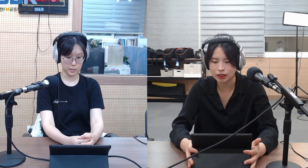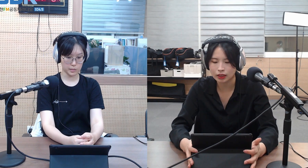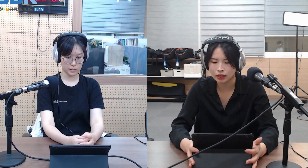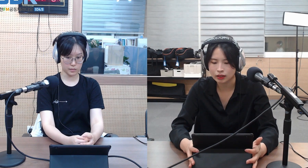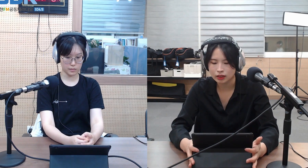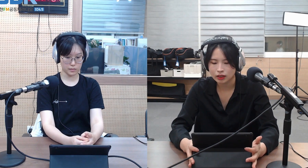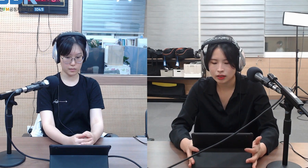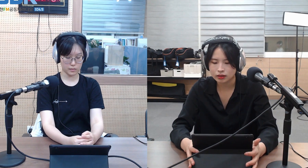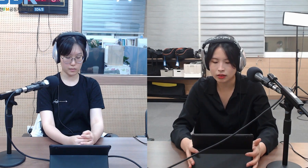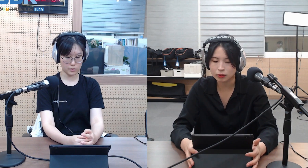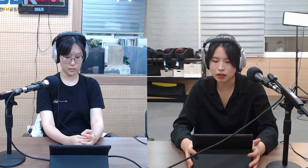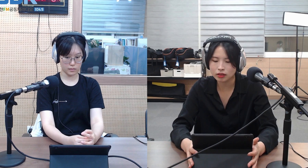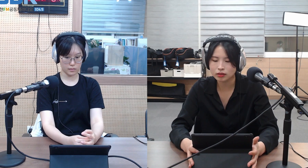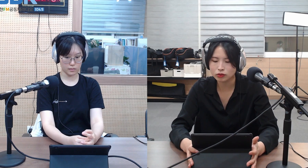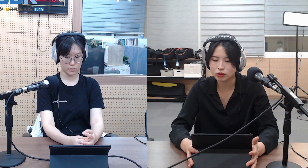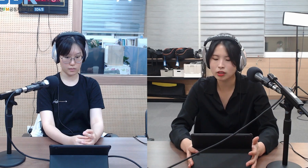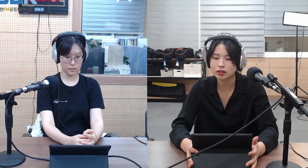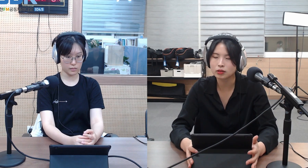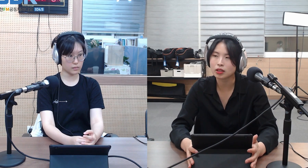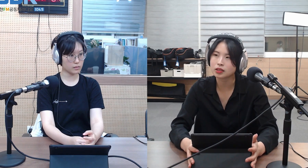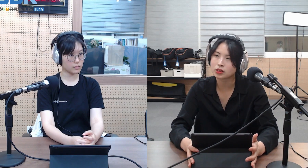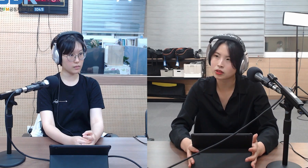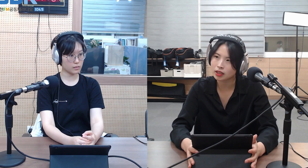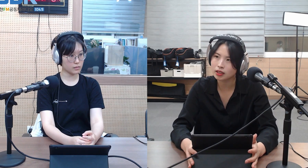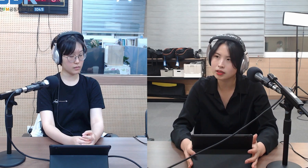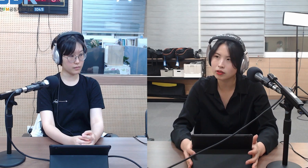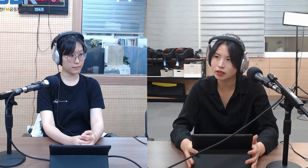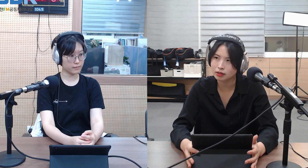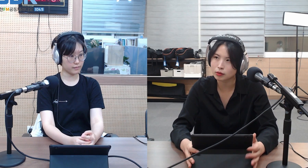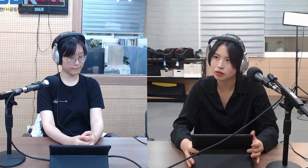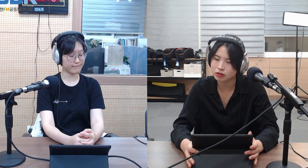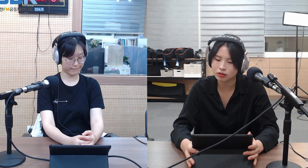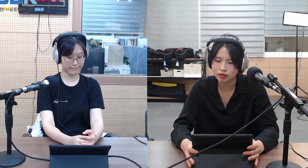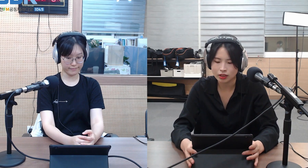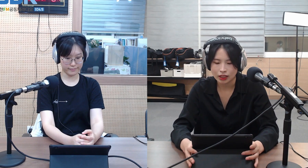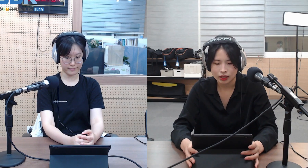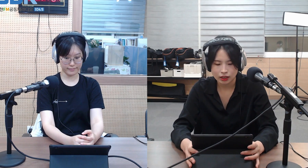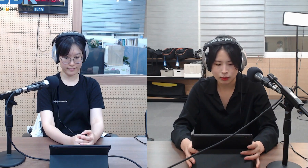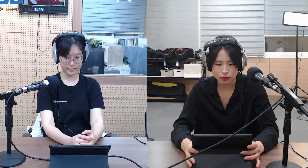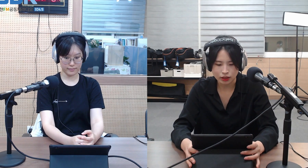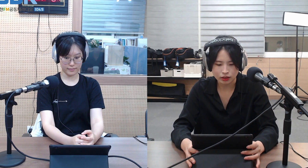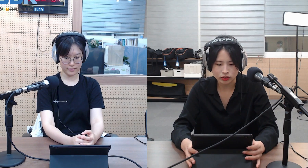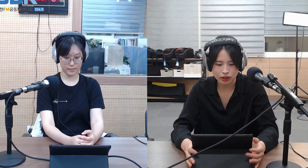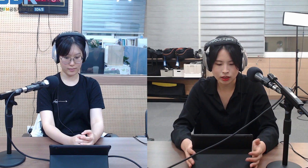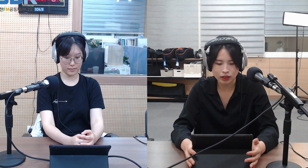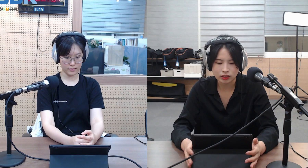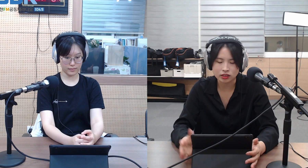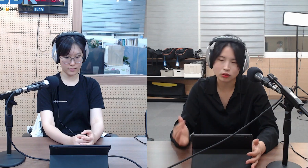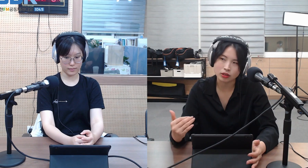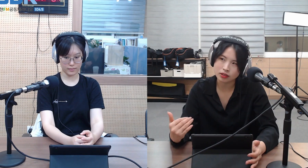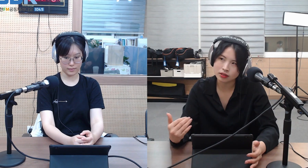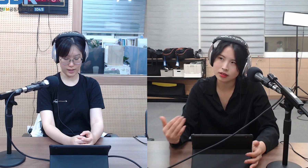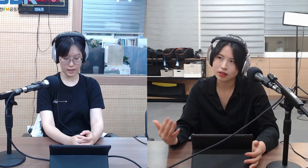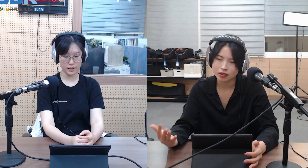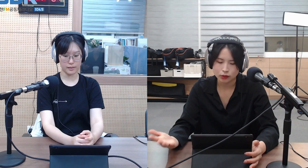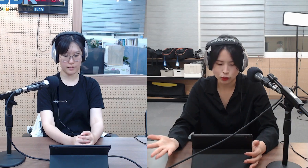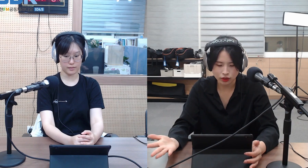하겠습니다. 그러면 수어가 들어가기 전에 상황극 먼저 해볼게요. 제가 직원, 네.